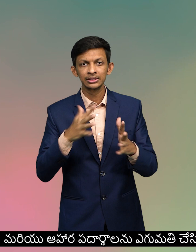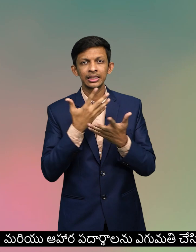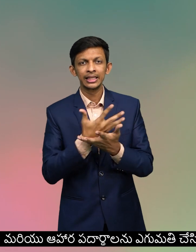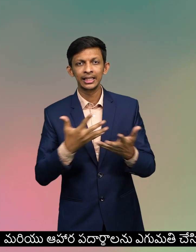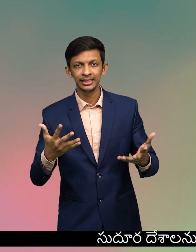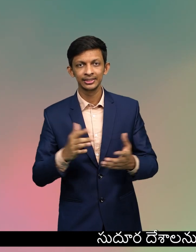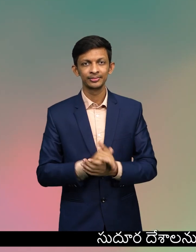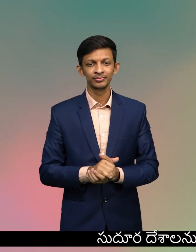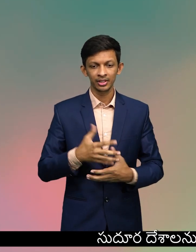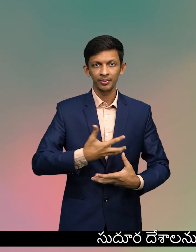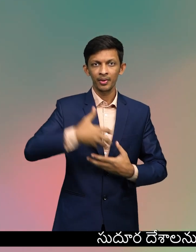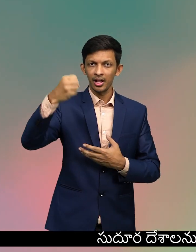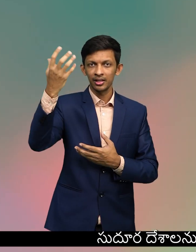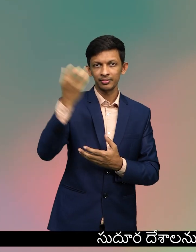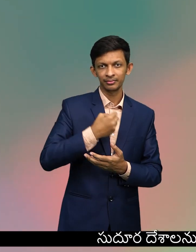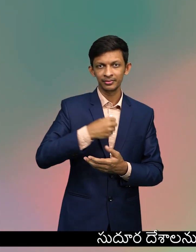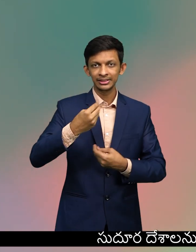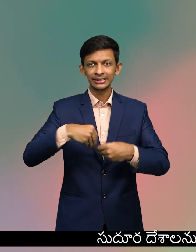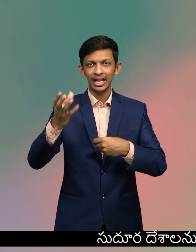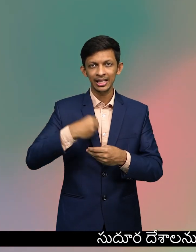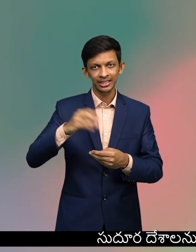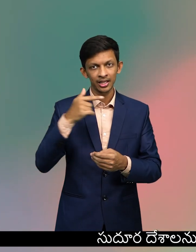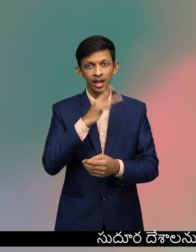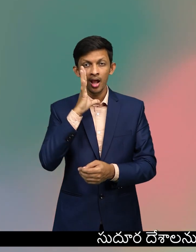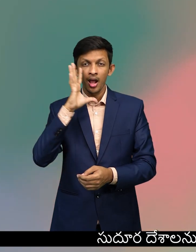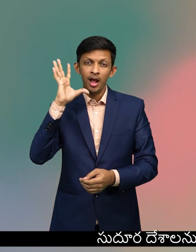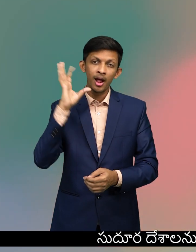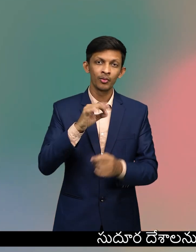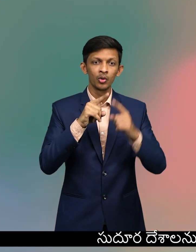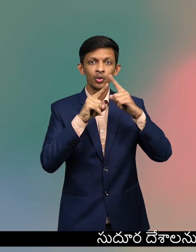చేసుకుంది. సుదూర దేశాలకు కలిపే ప్రధాన మార్గం వాణిజ్యం.